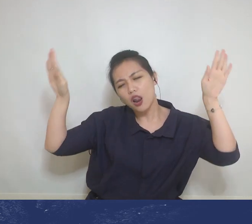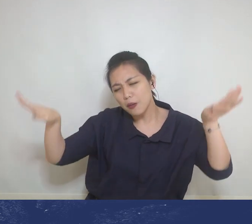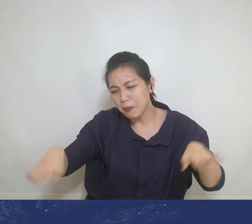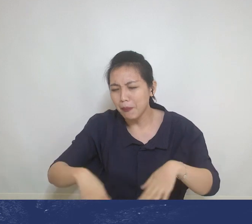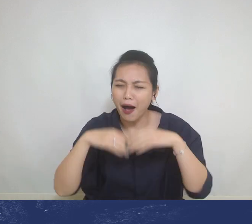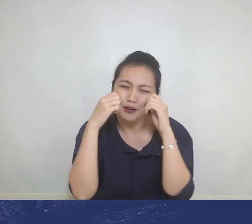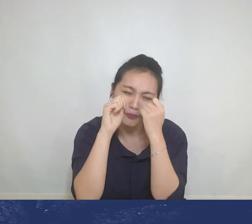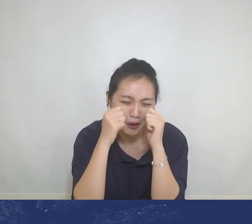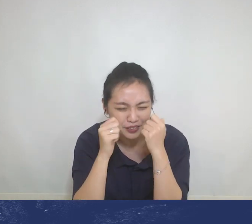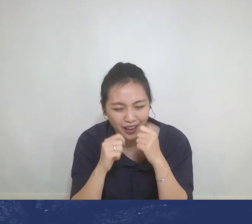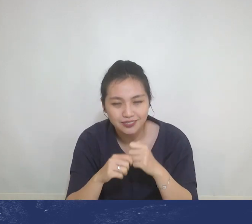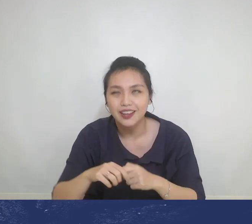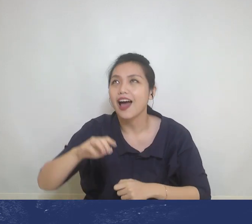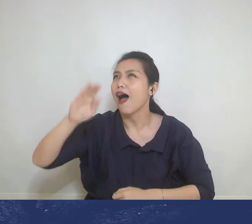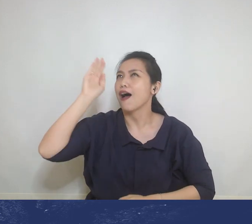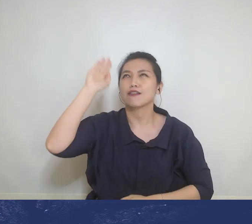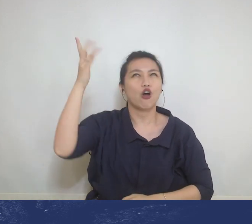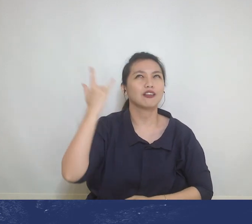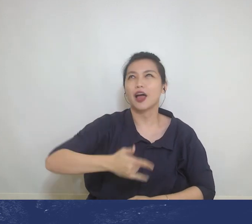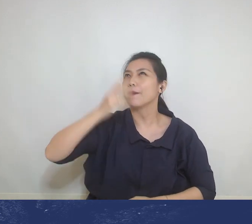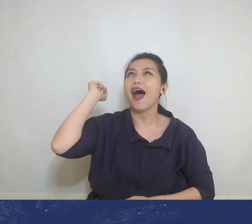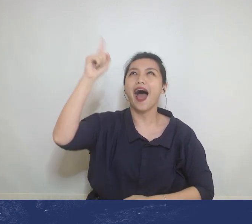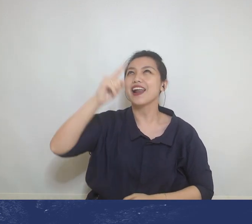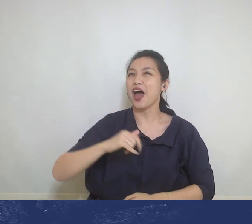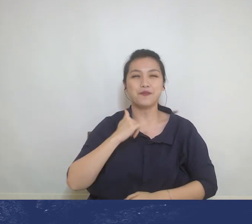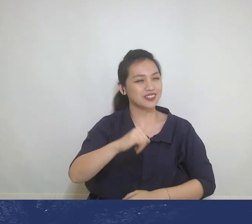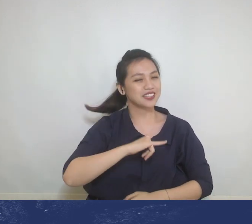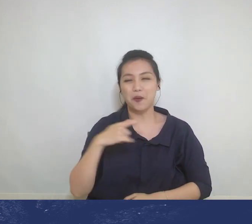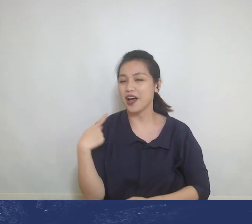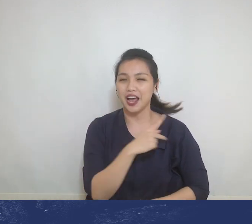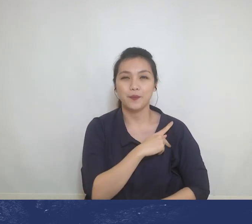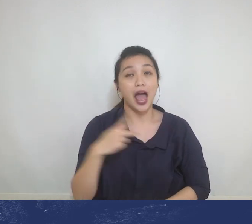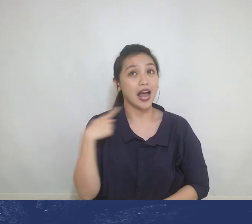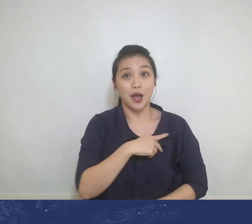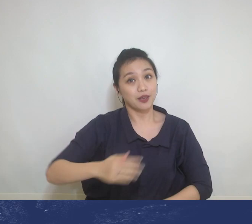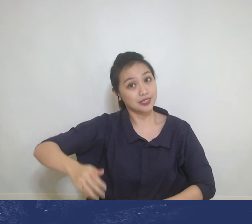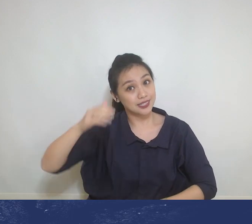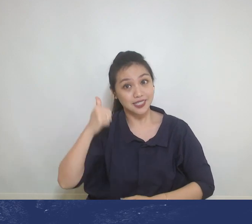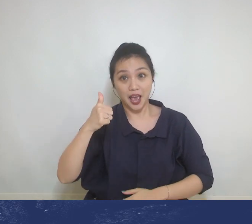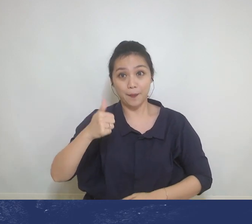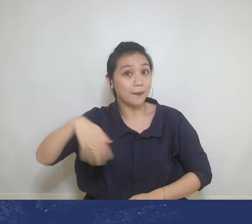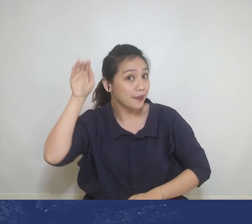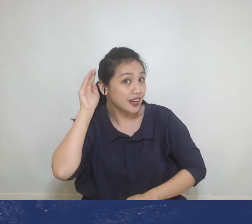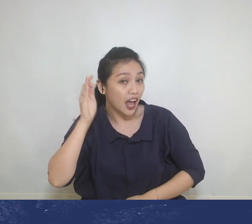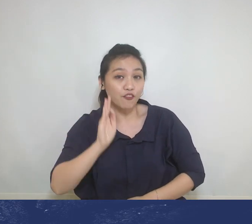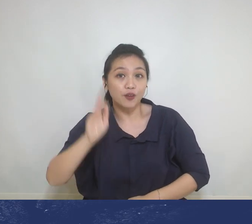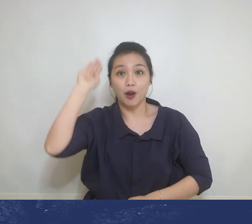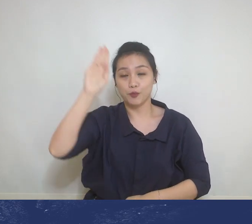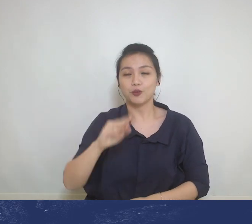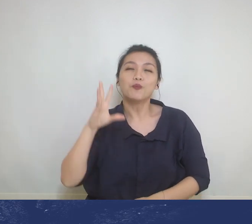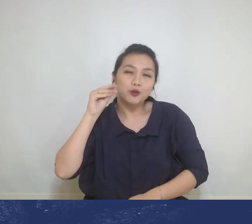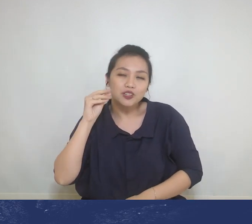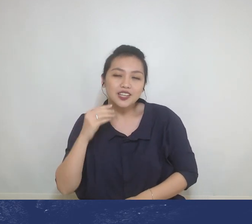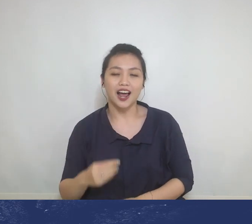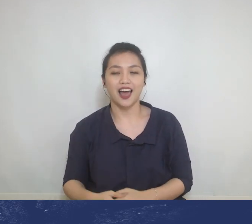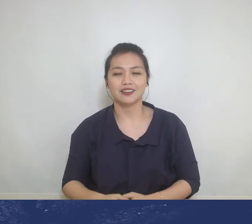mau di lembah air mata sekalipun, Kau Allah yang tetap bersama-sama dengan kami. Malam ini kami siap untuk mendengarkan firman-Mu, berbicara di tengah-tengah